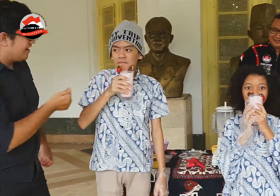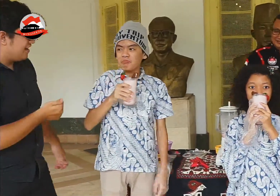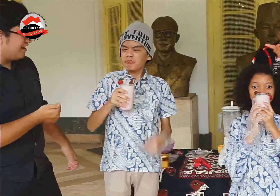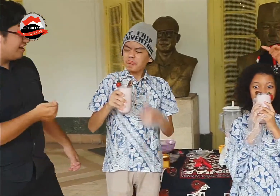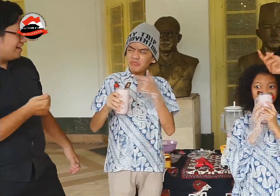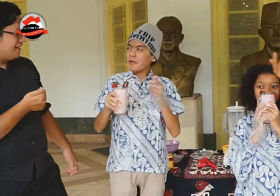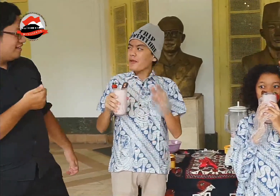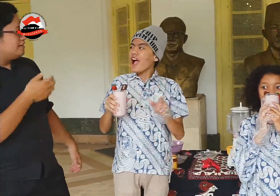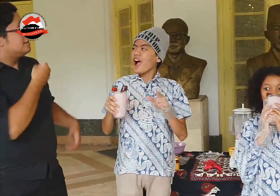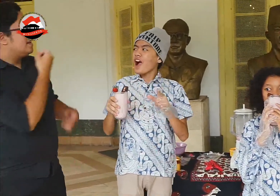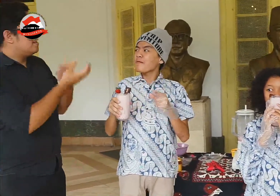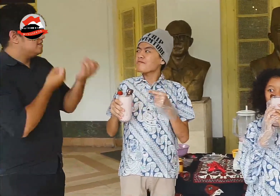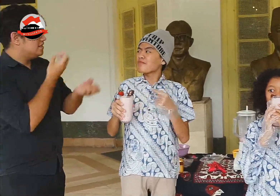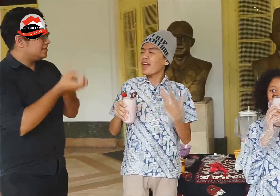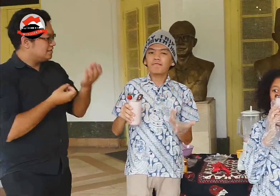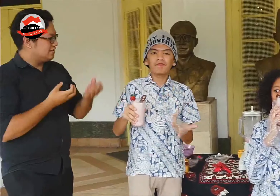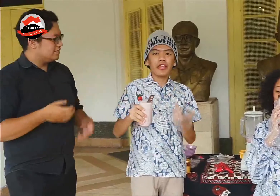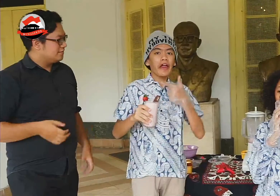Coba jelasin, Paul.